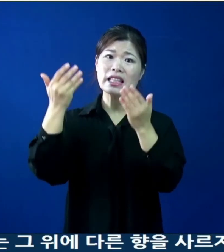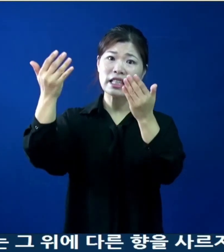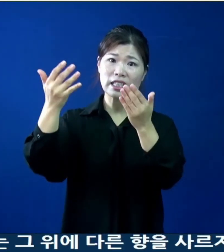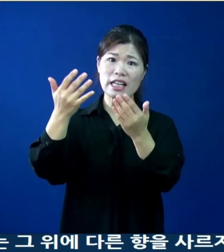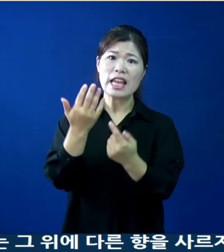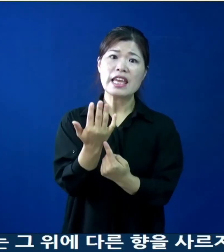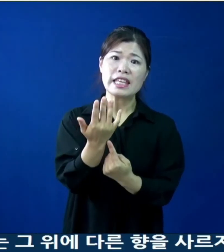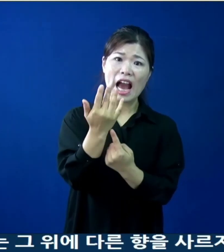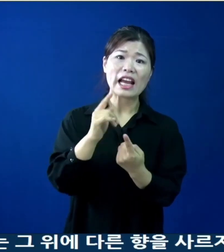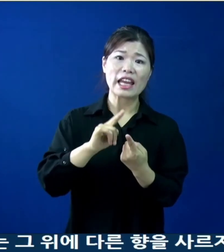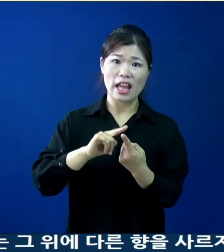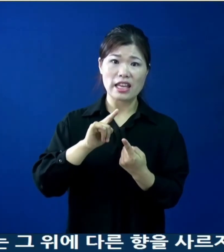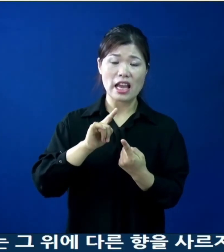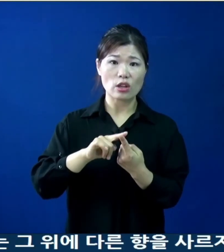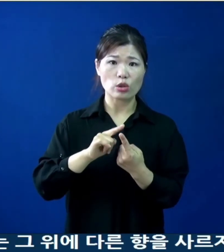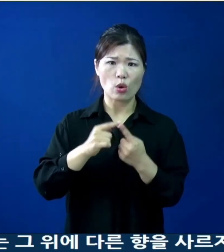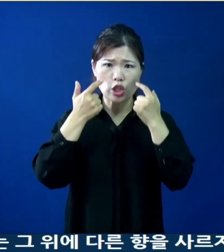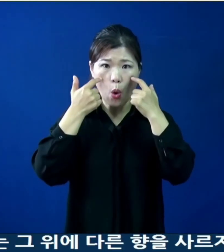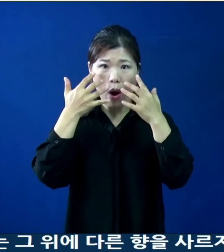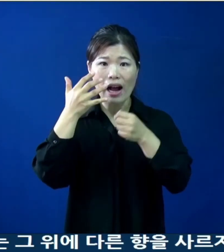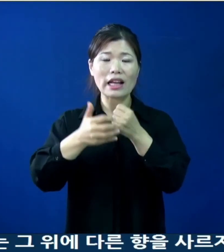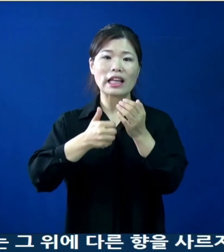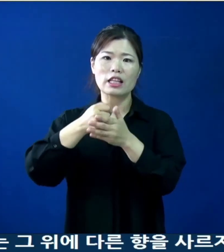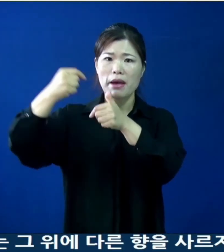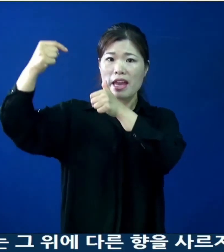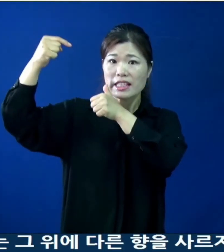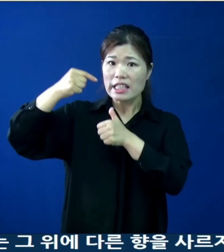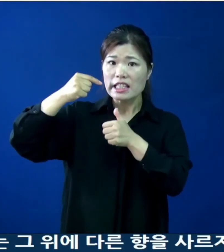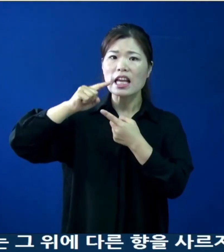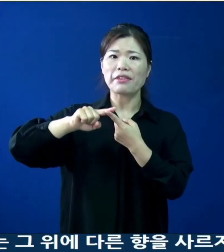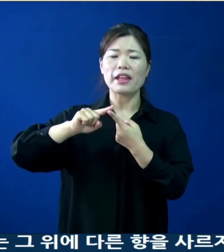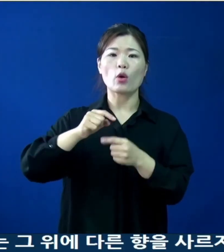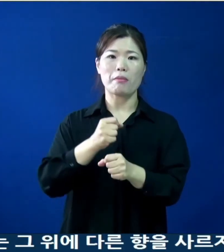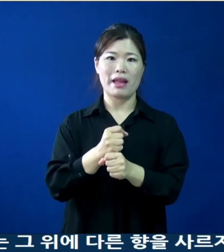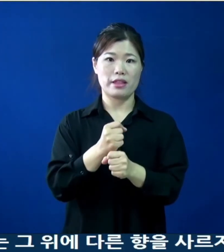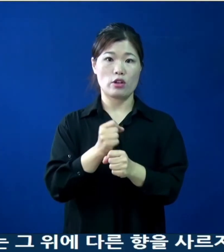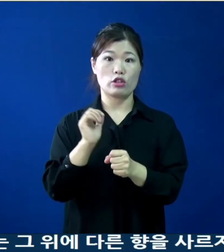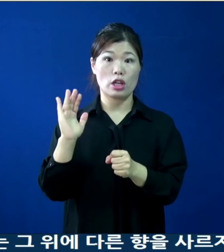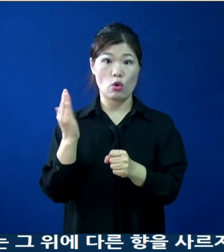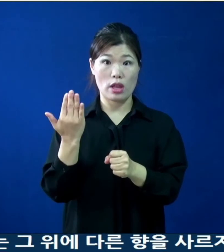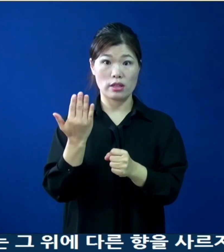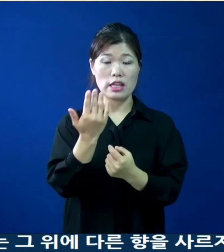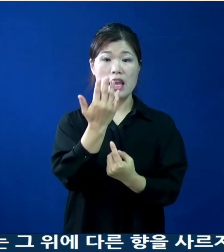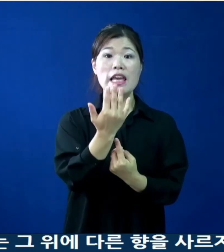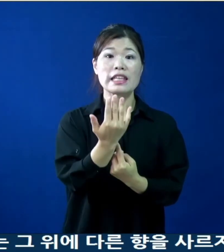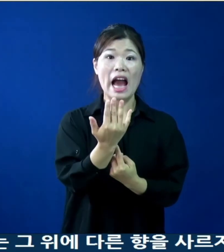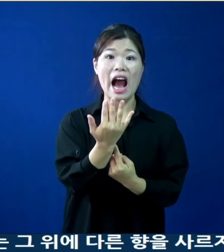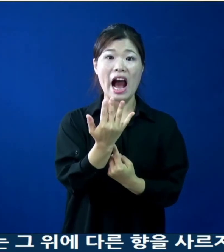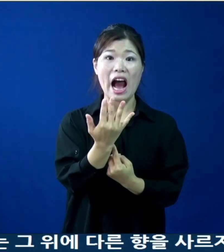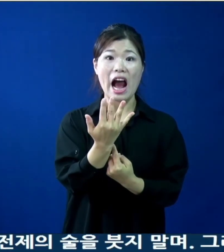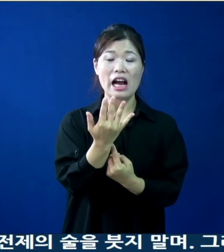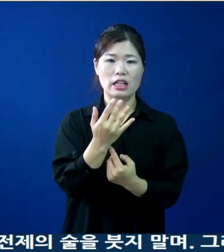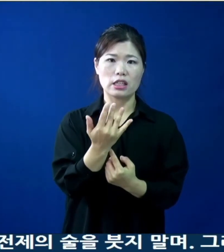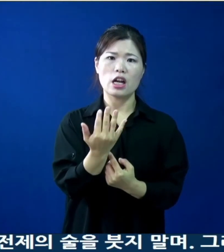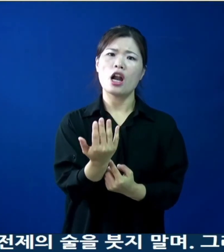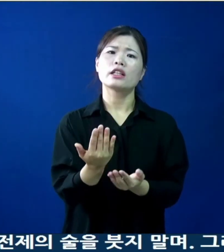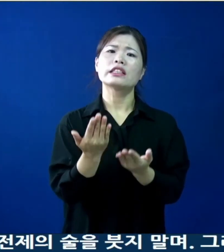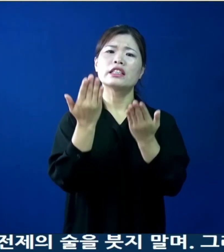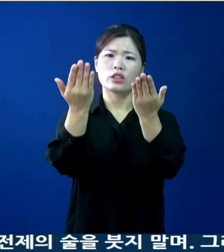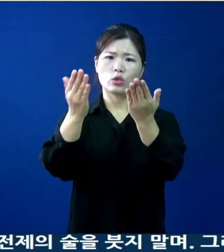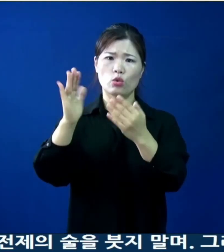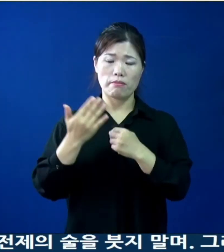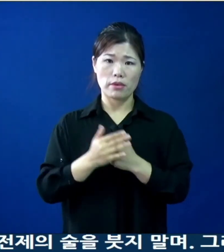정확히 하나님께서 지시하신 대로 만들어진 향을 올려야 된다는 구절입니다.